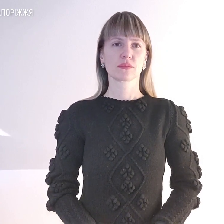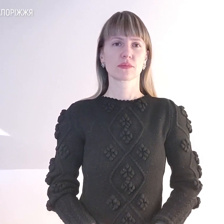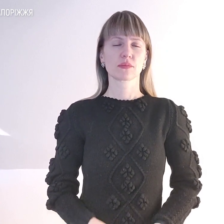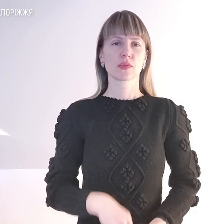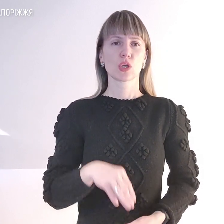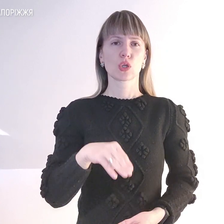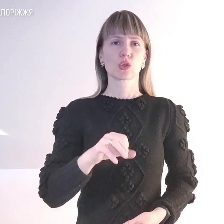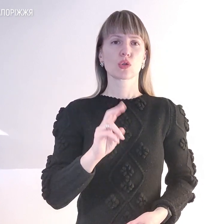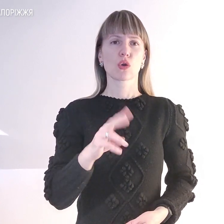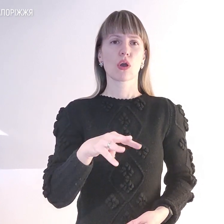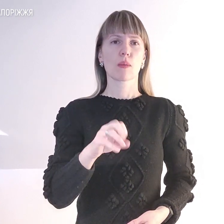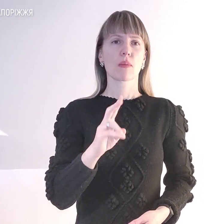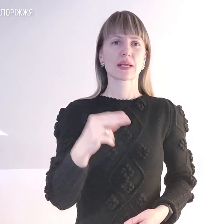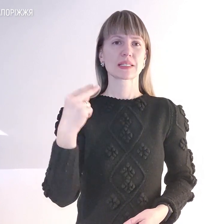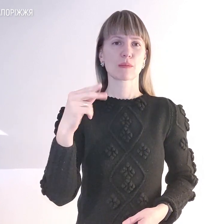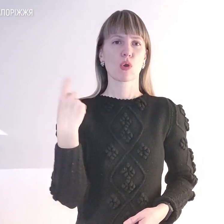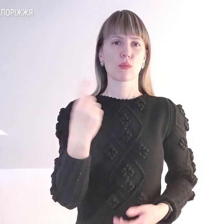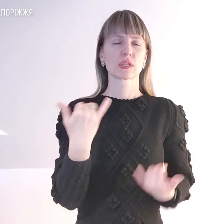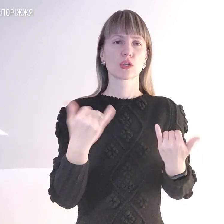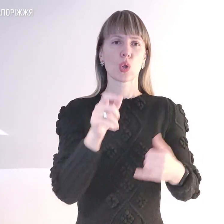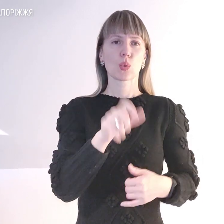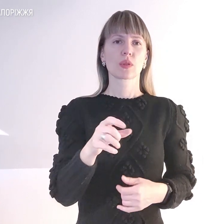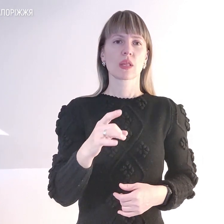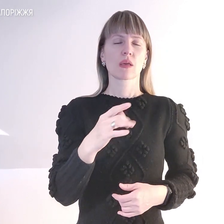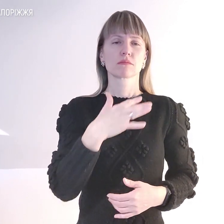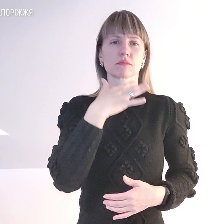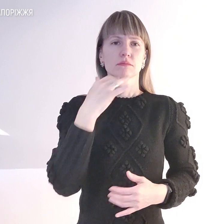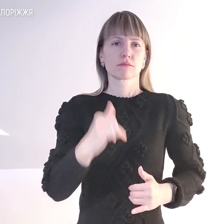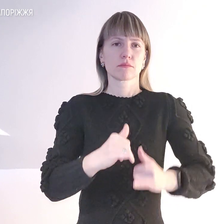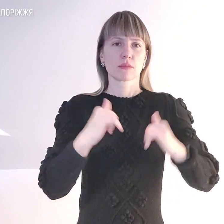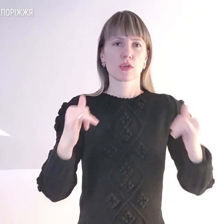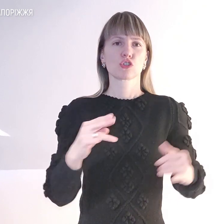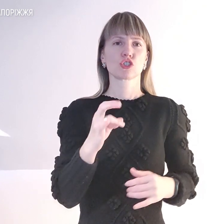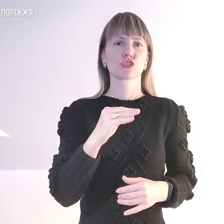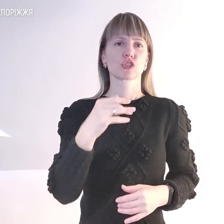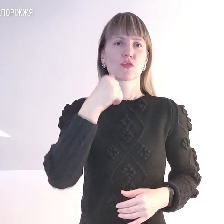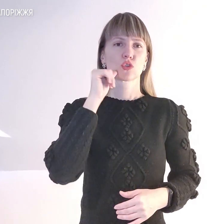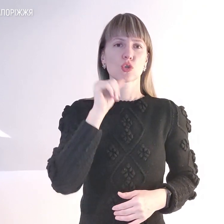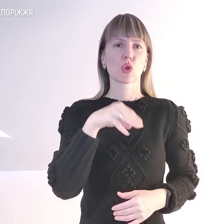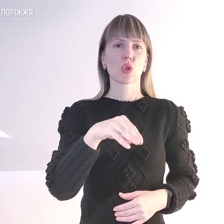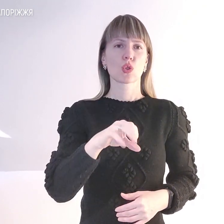Токмак, Запорізька область. Сьогодні людей в рази більше, ніж вчора. Токмак – це Україна.